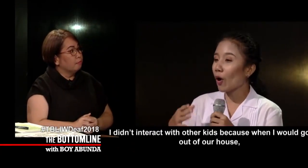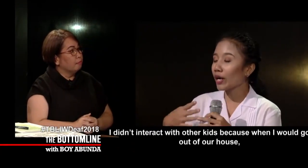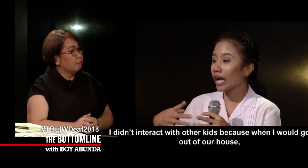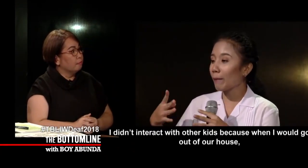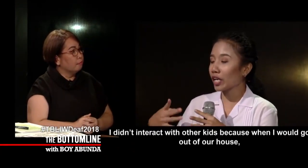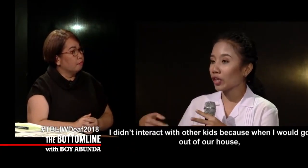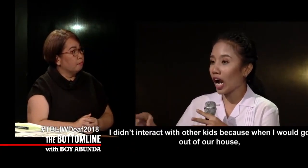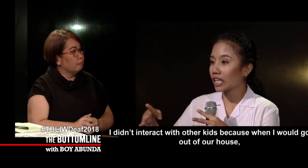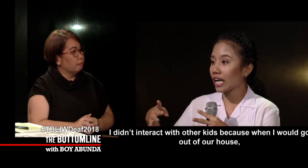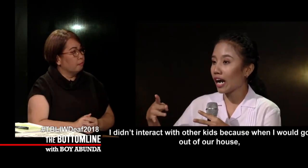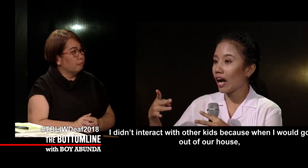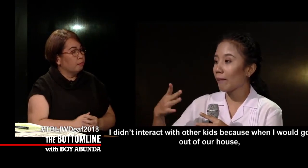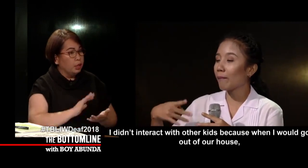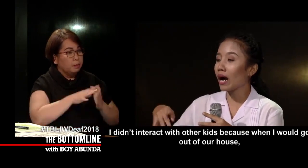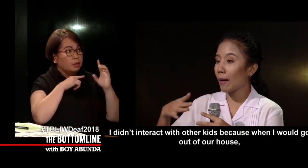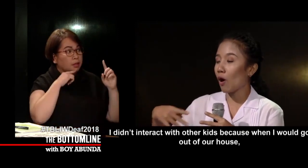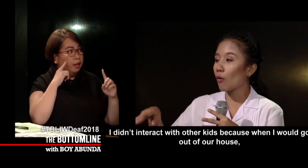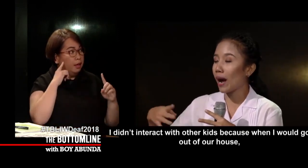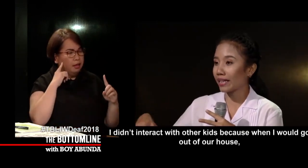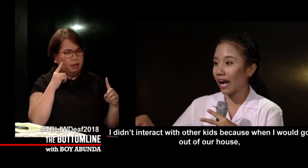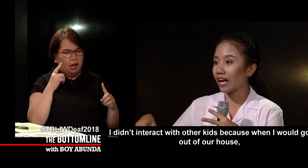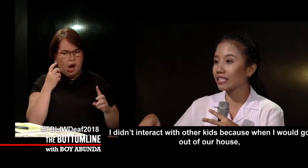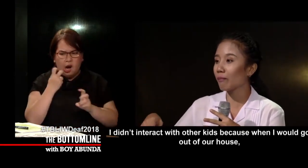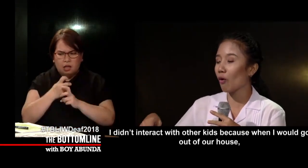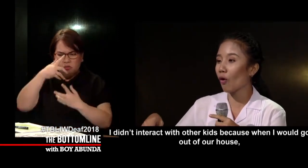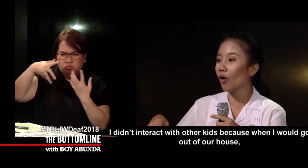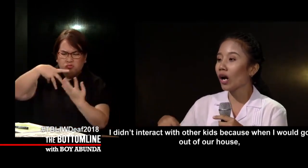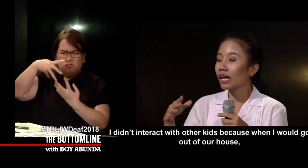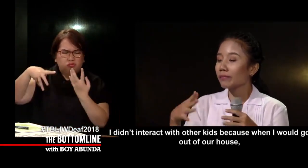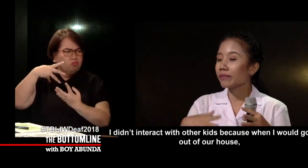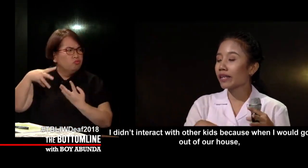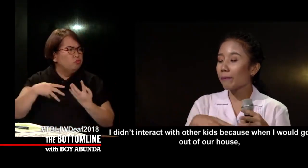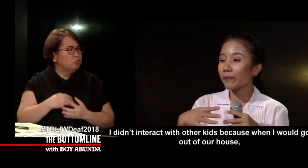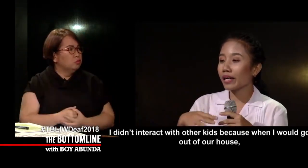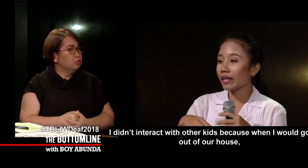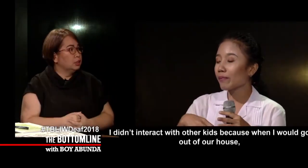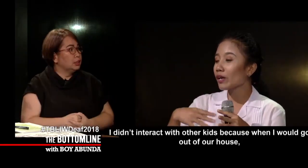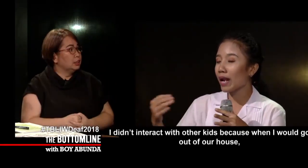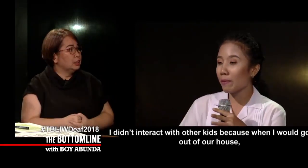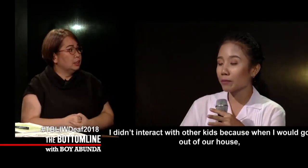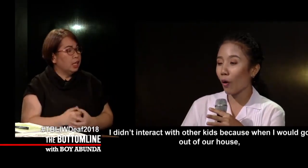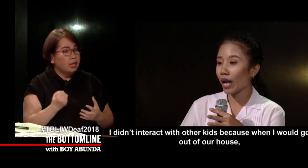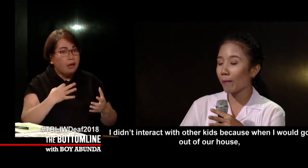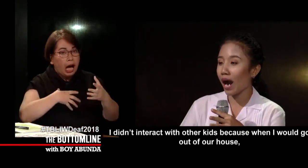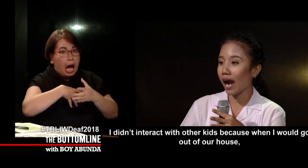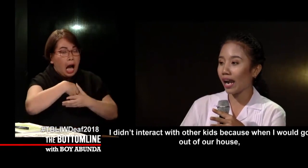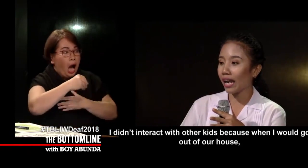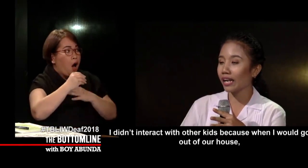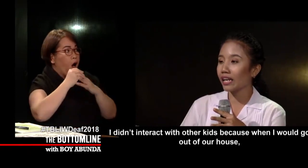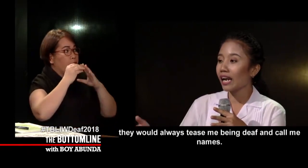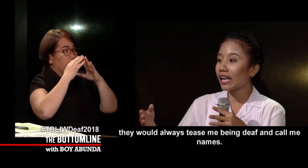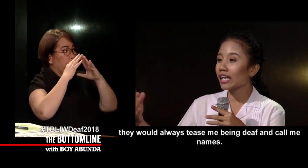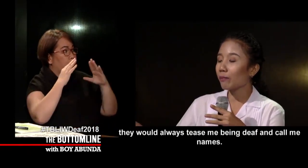hindi po ako nakipag-interact sa mga kapwa ko bata kasi po, kapag lumalabas po ako ng bahay, lagi po